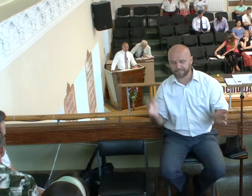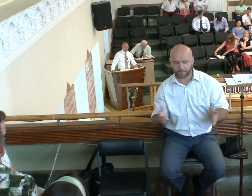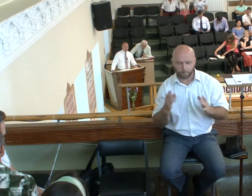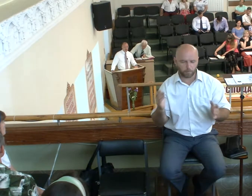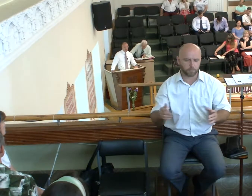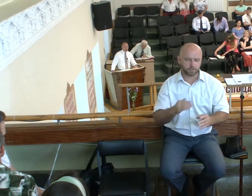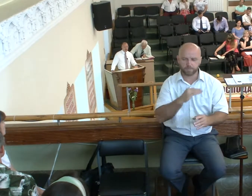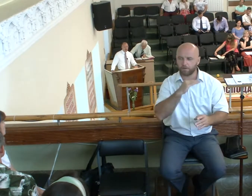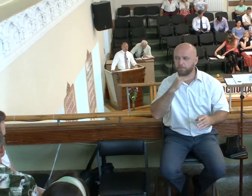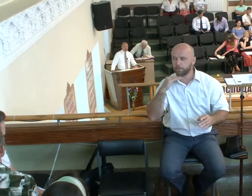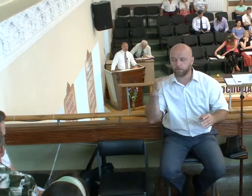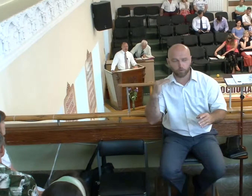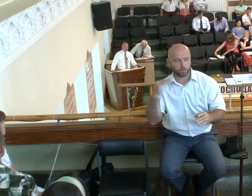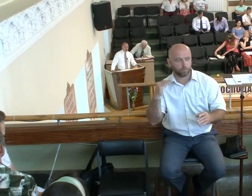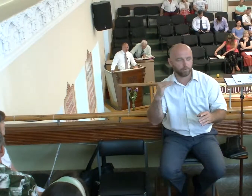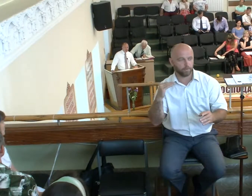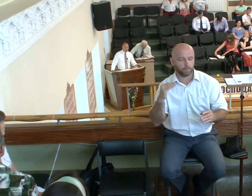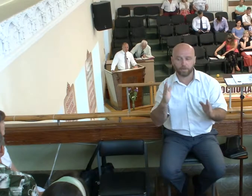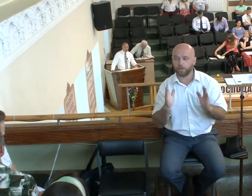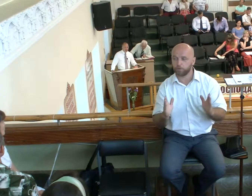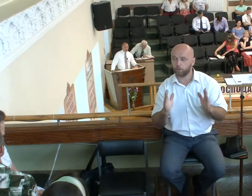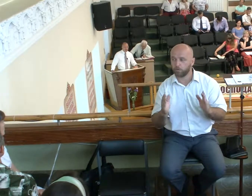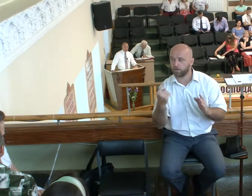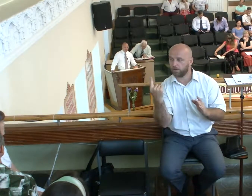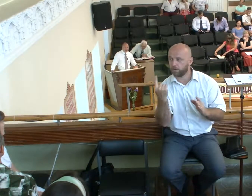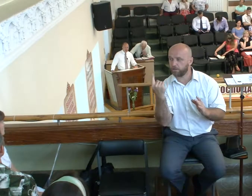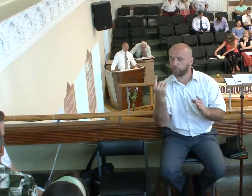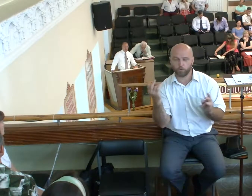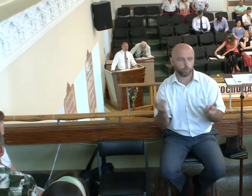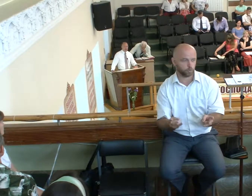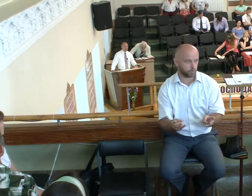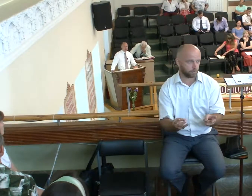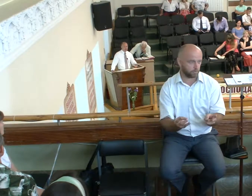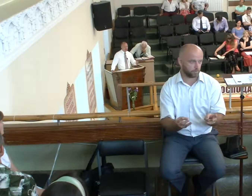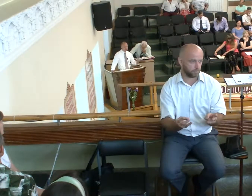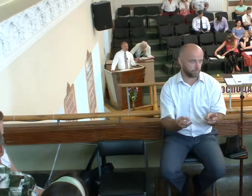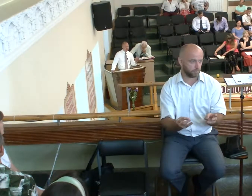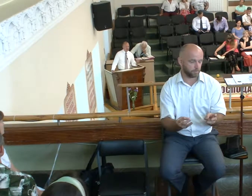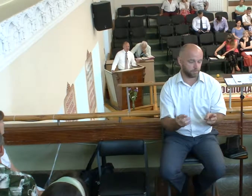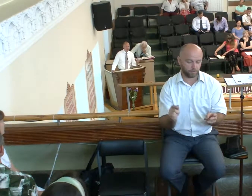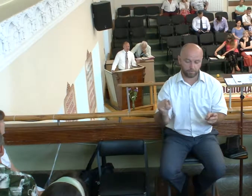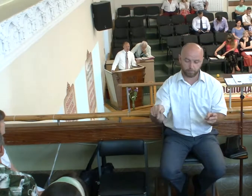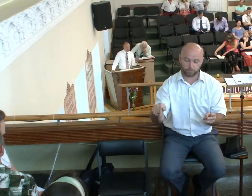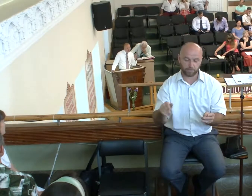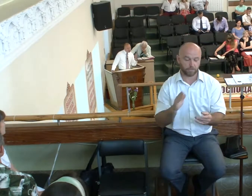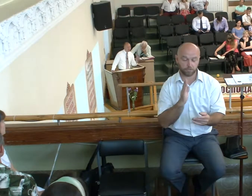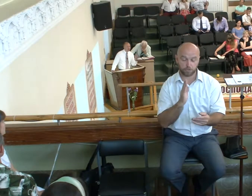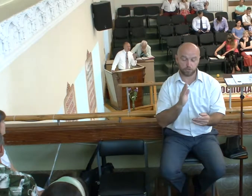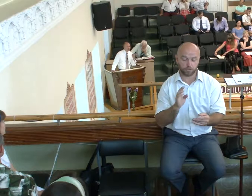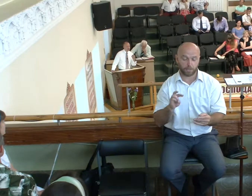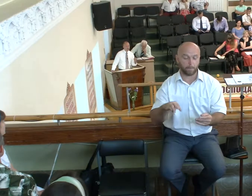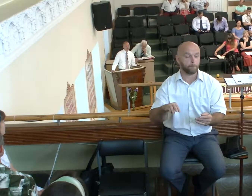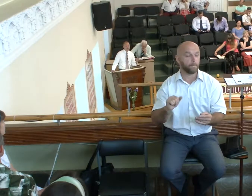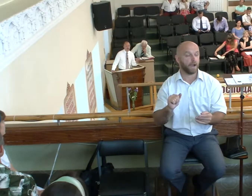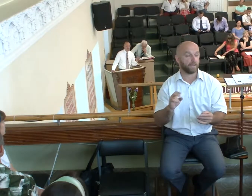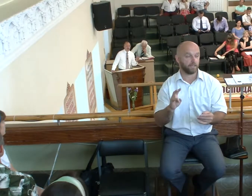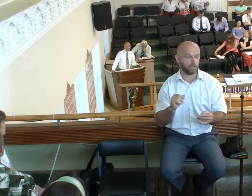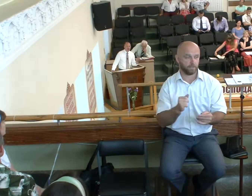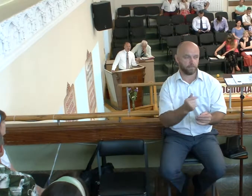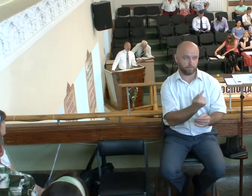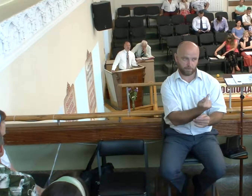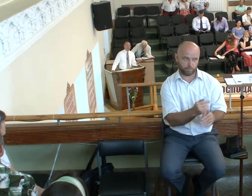и суетишься о многом, а одно только нужно. Мария же», вот выбор, друзья мои, он подчеркивает наш